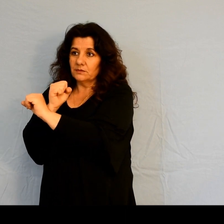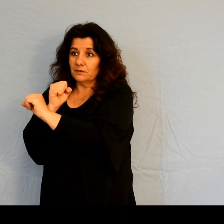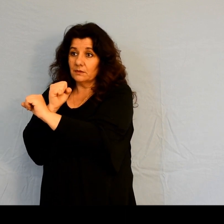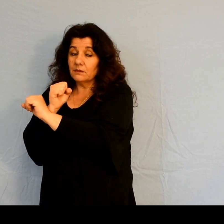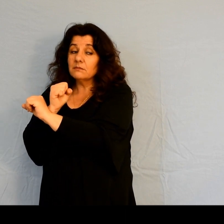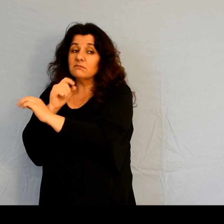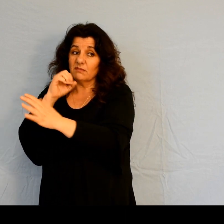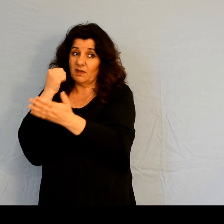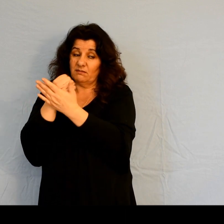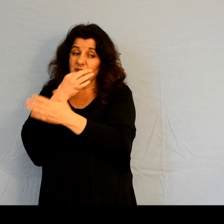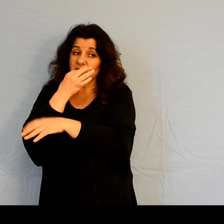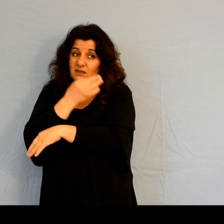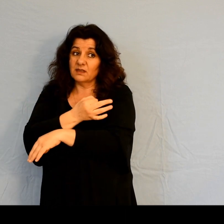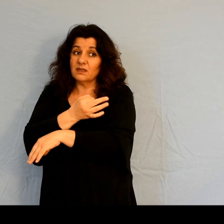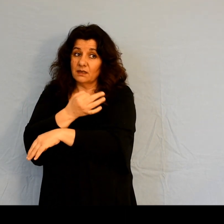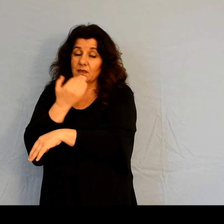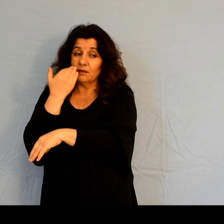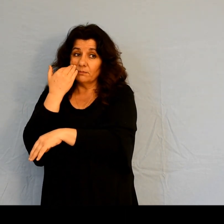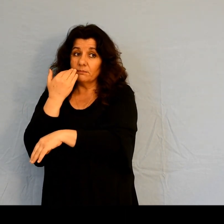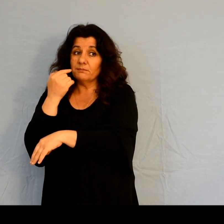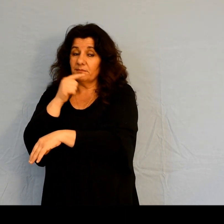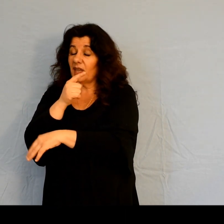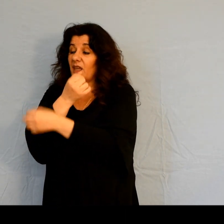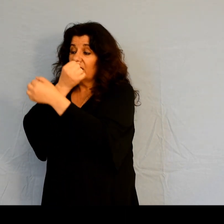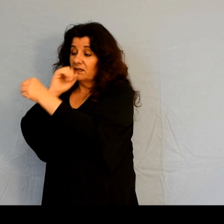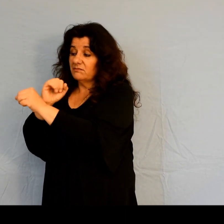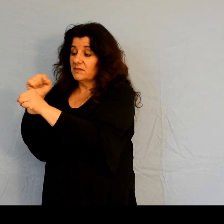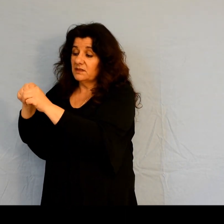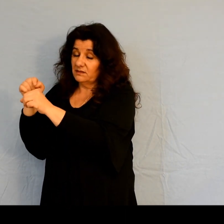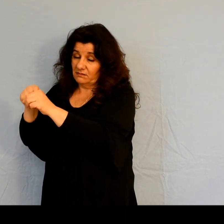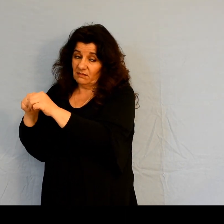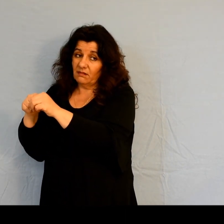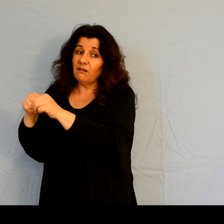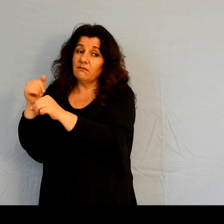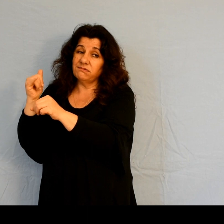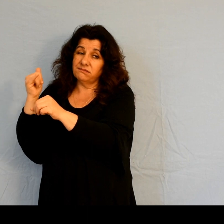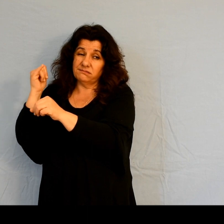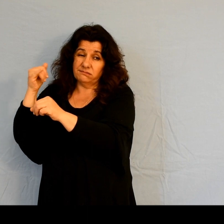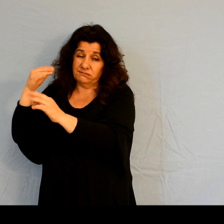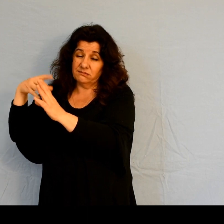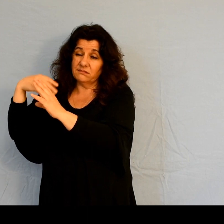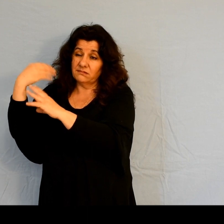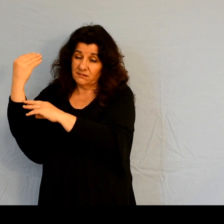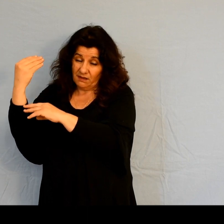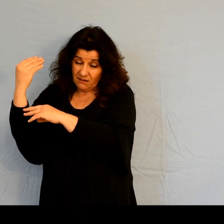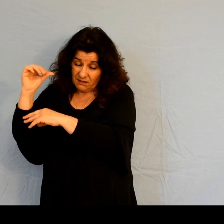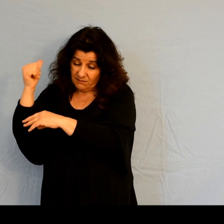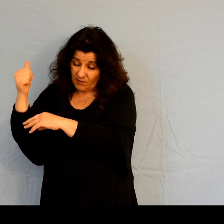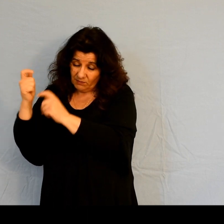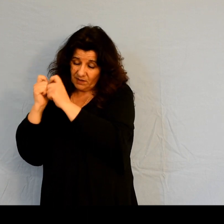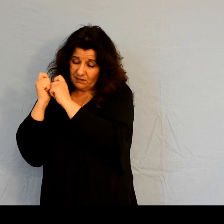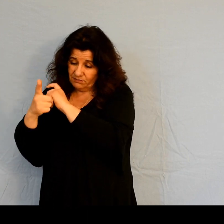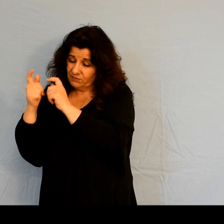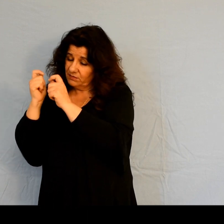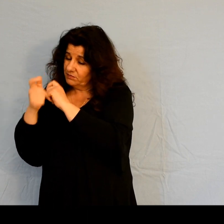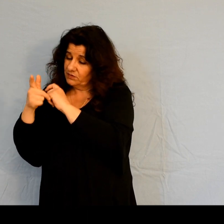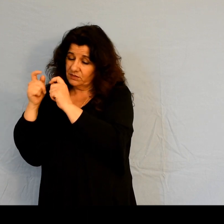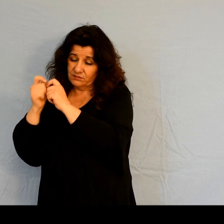Amen, je te le dis, tu n'en sortiras pas avant d'avoir payé jusqu'au dernier sou.